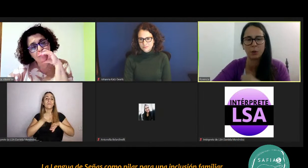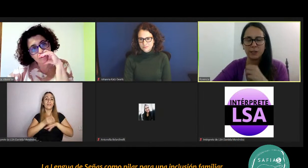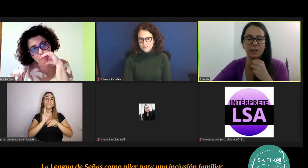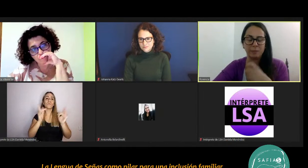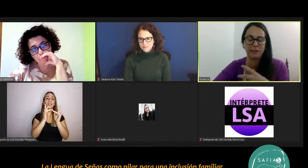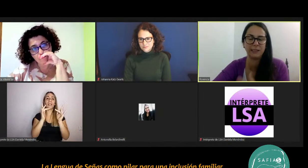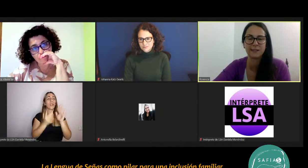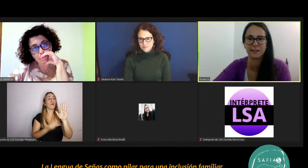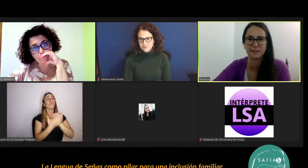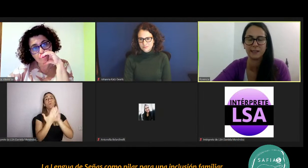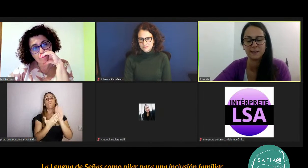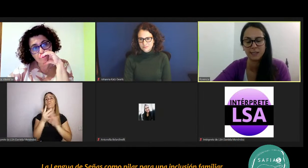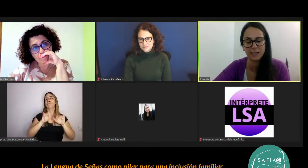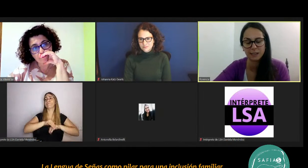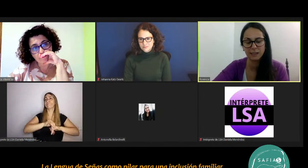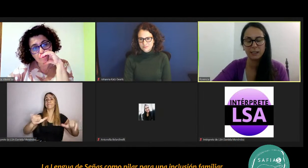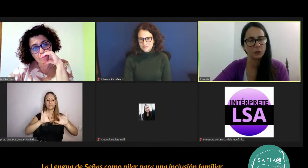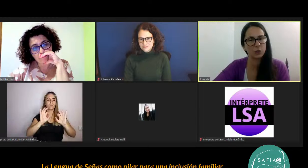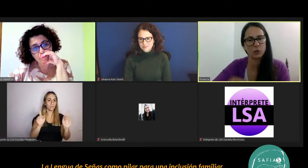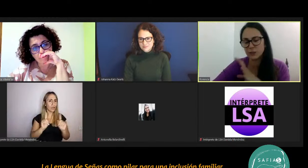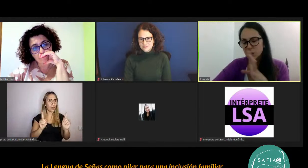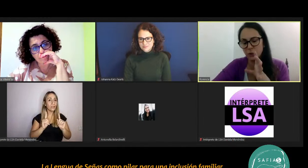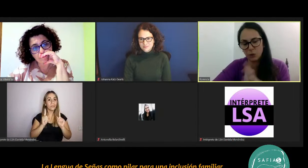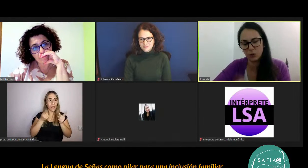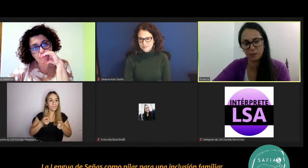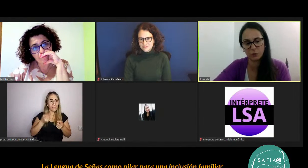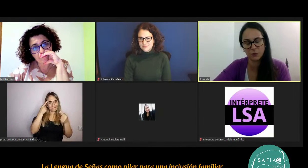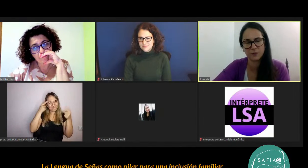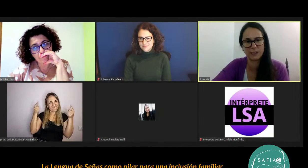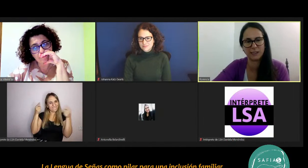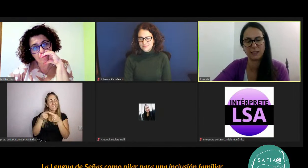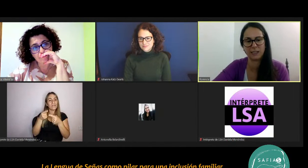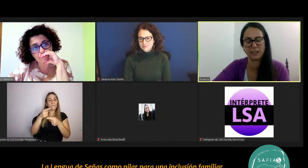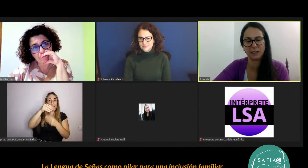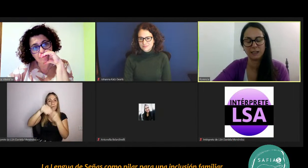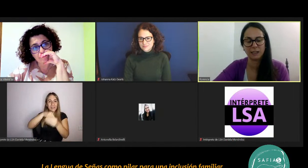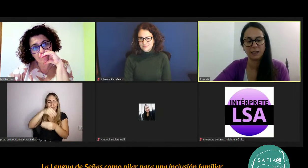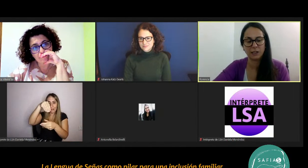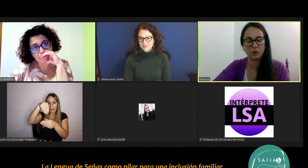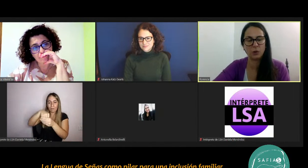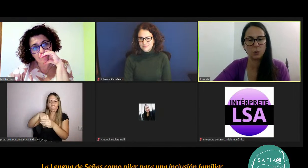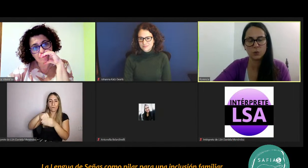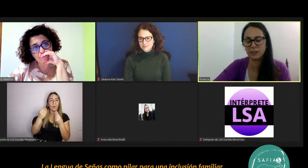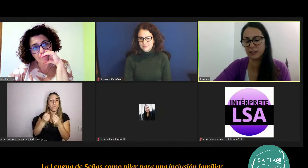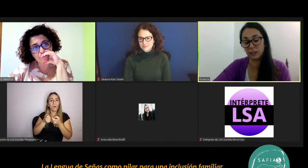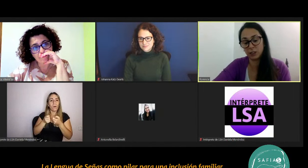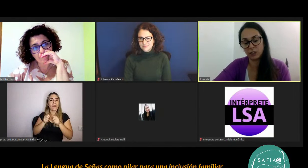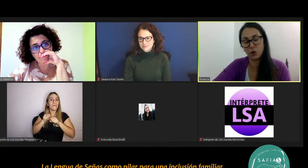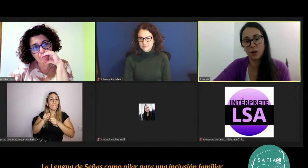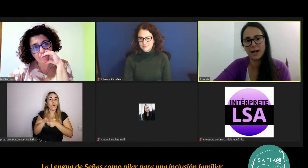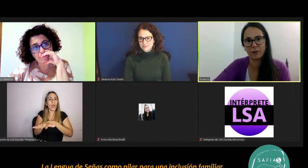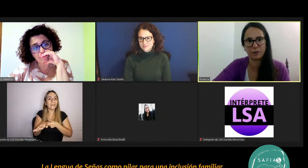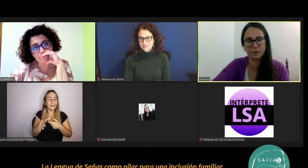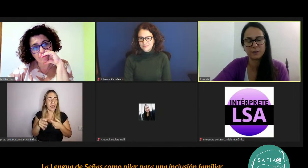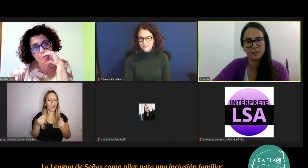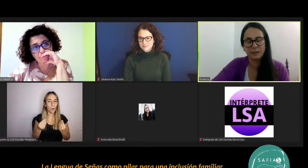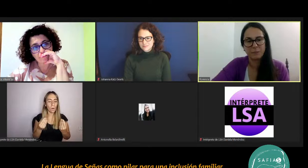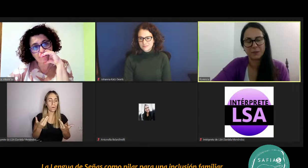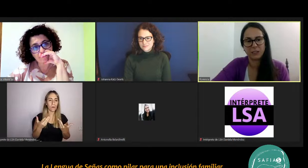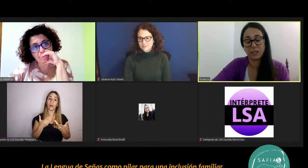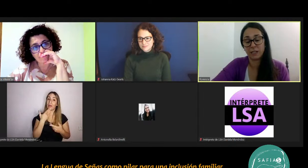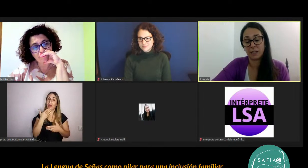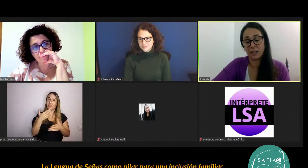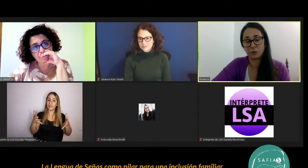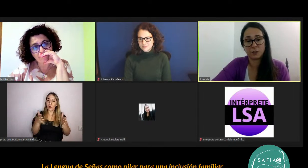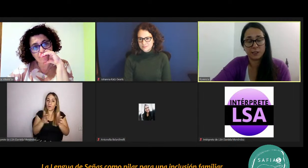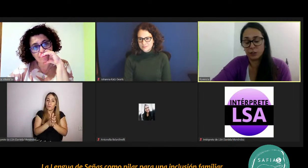Cómo poder transmitir esa esencia. Todo eso lo logramos con Lucy y con Caro, ¿no?